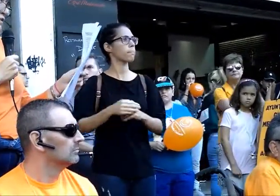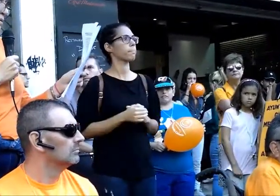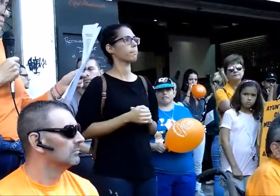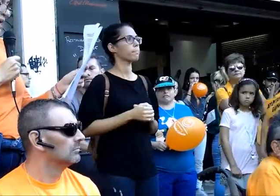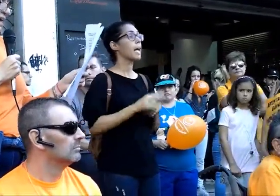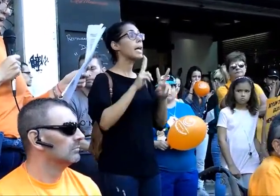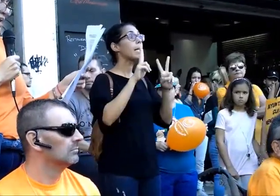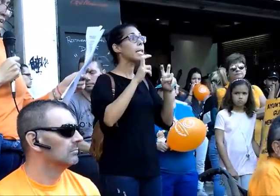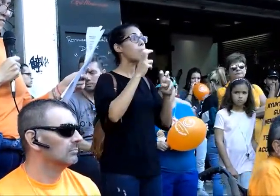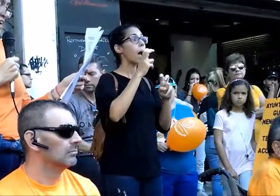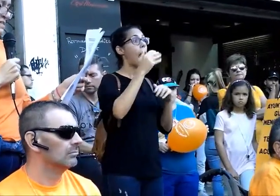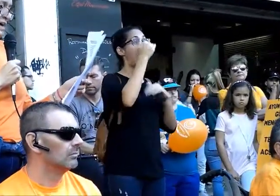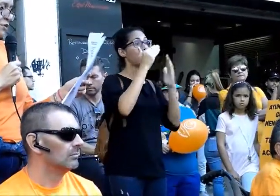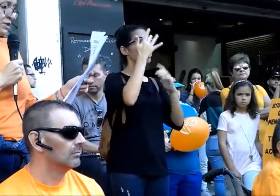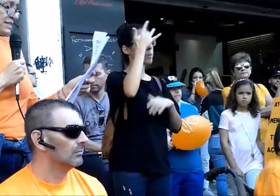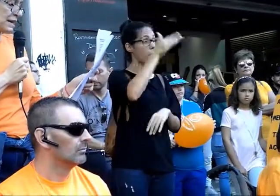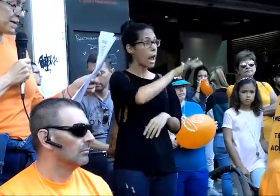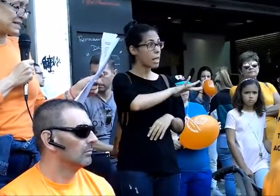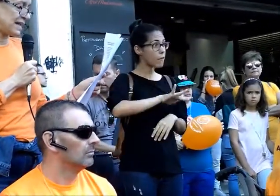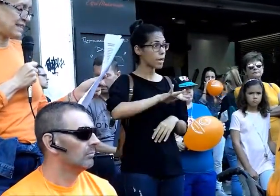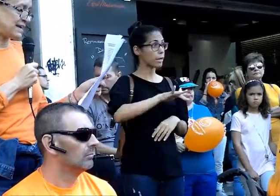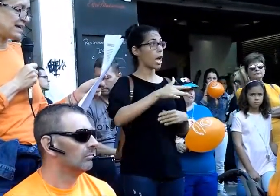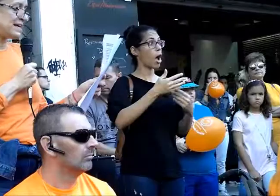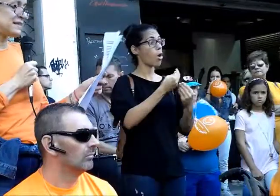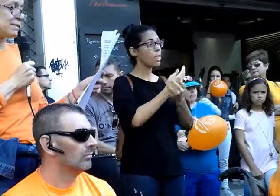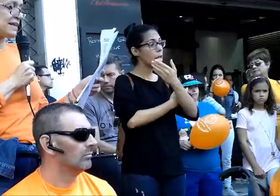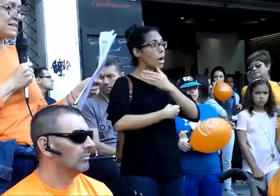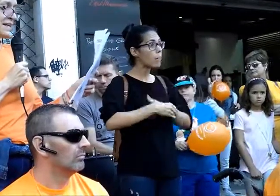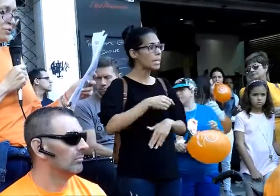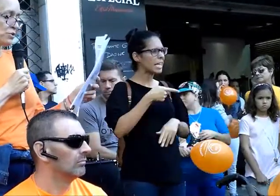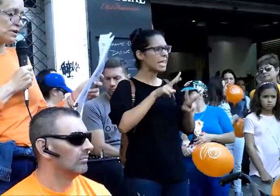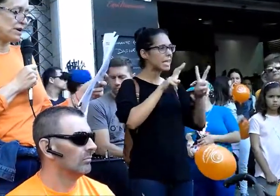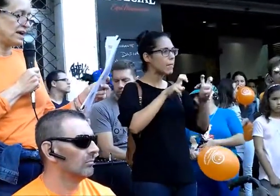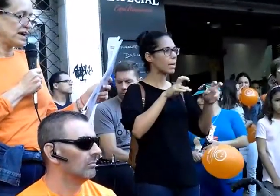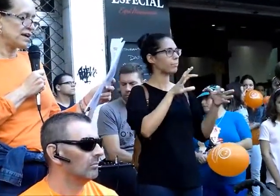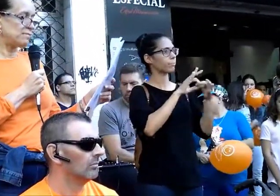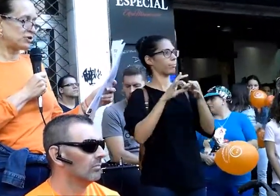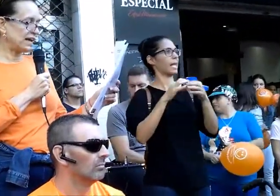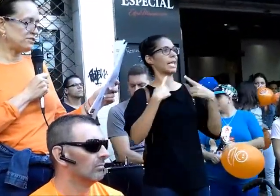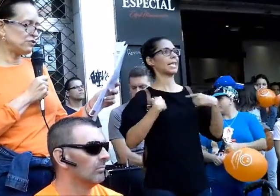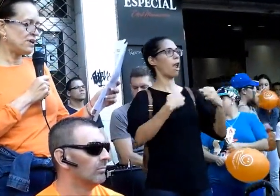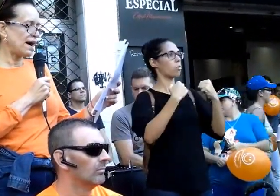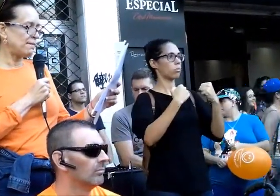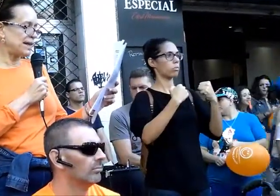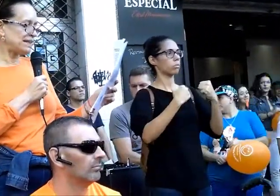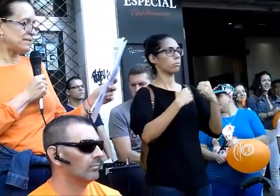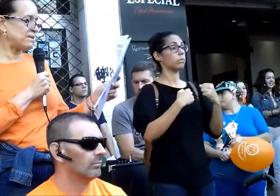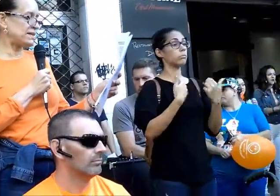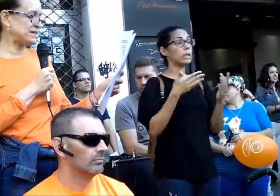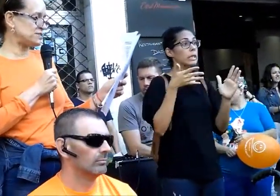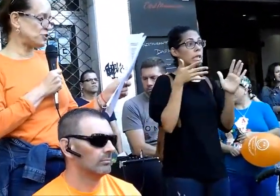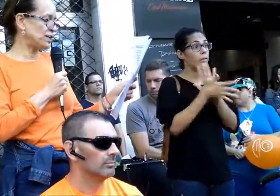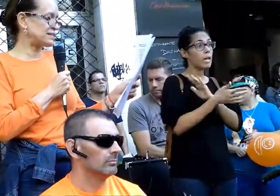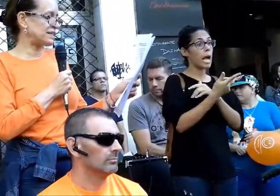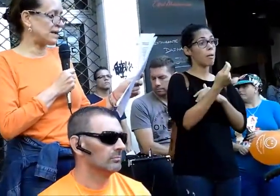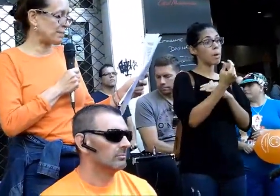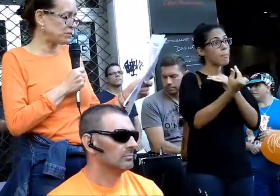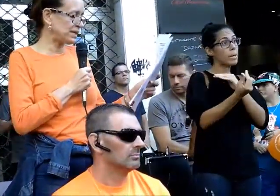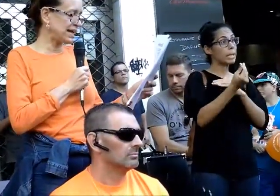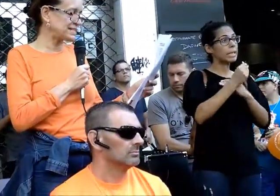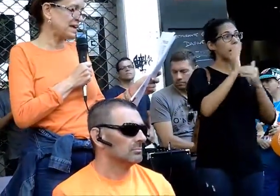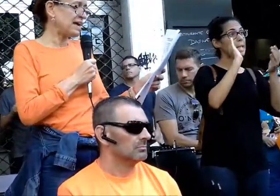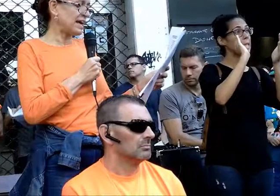atención temprana en la infancia con discapacidad es hablar de salud y, por tanto, hablar de prestaciones